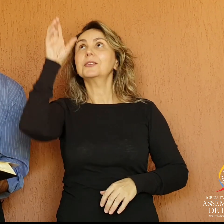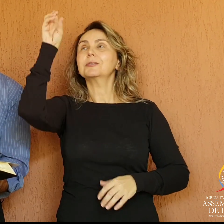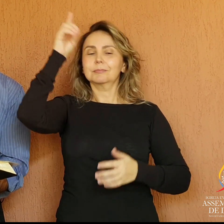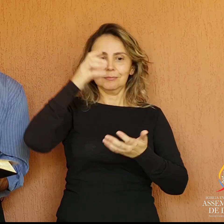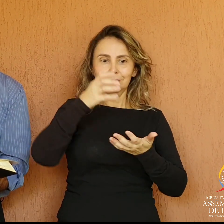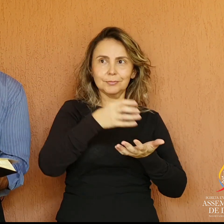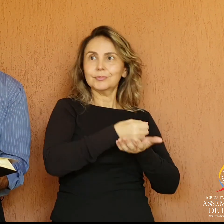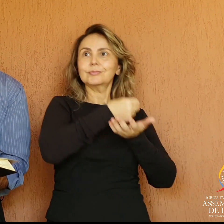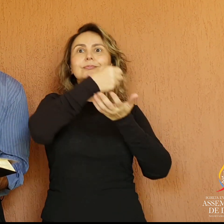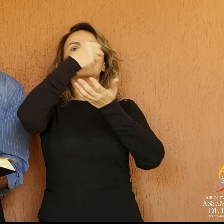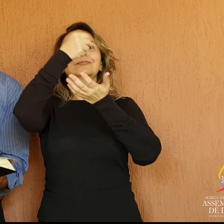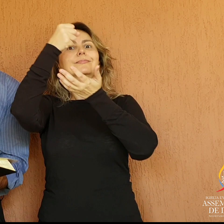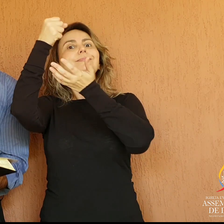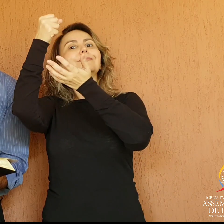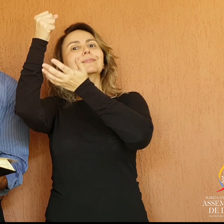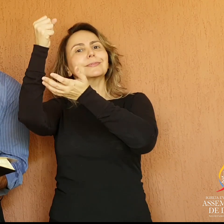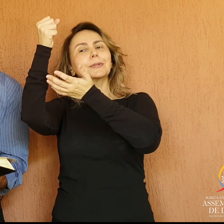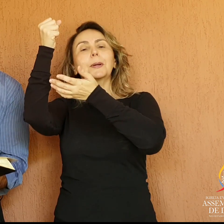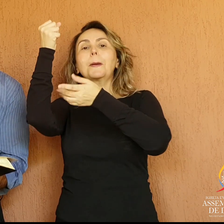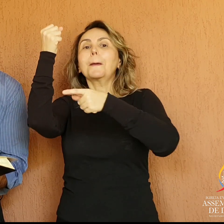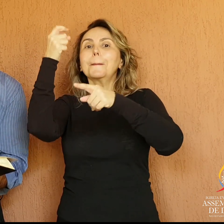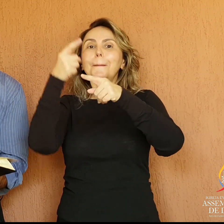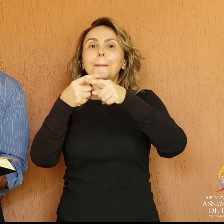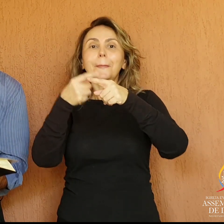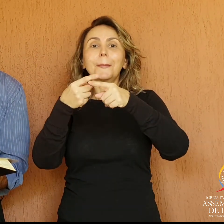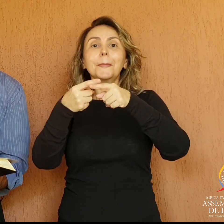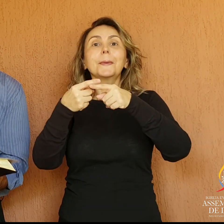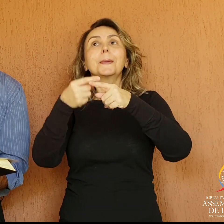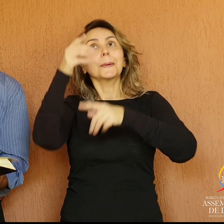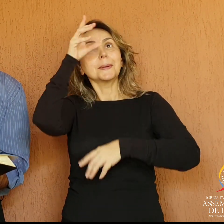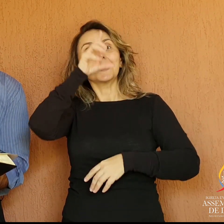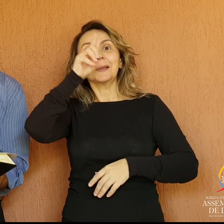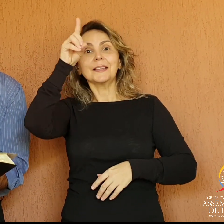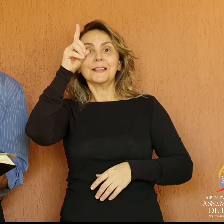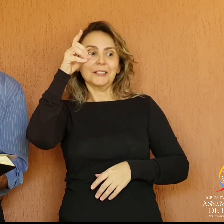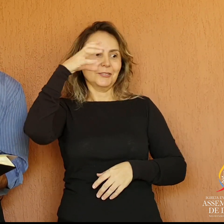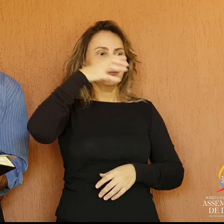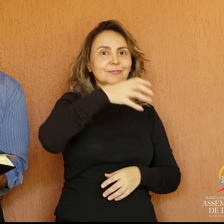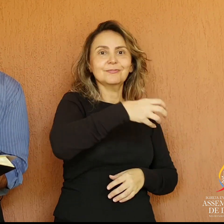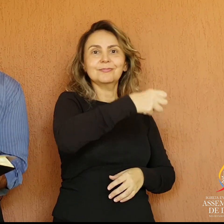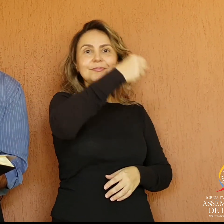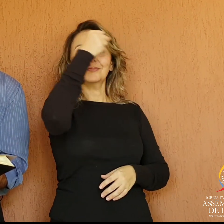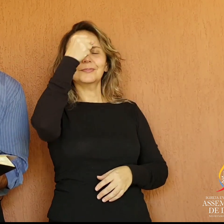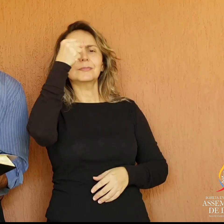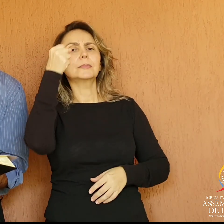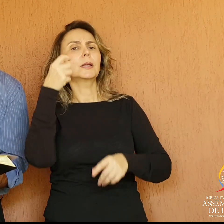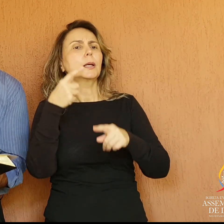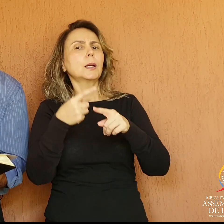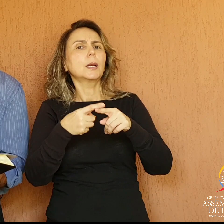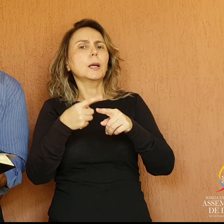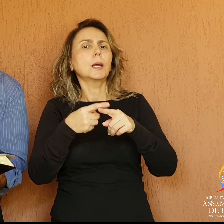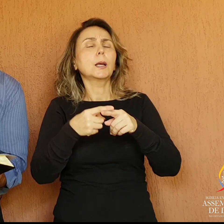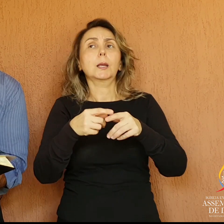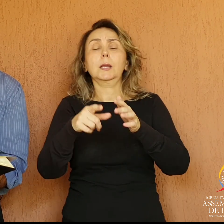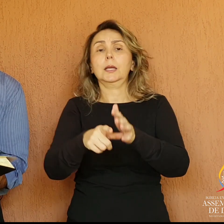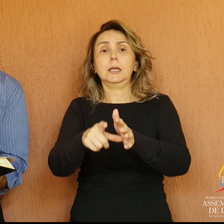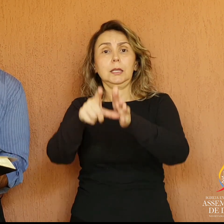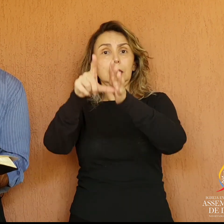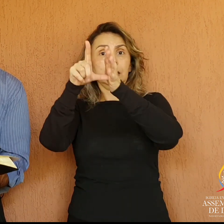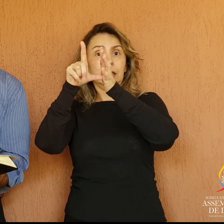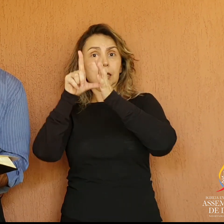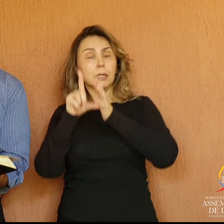achado, porque Deus o transladara, visto como, antes da sua